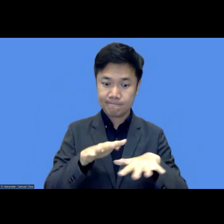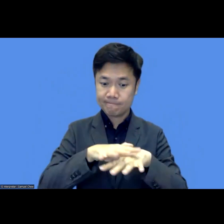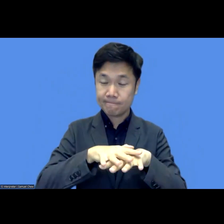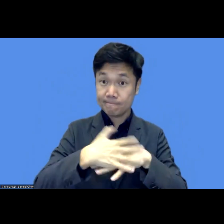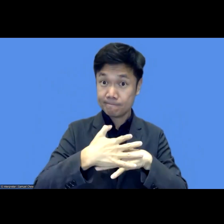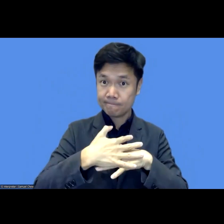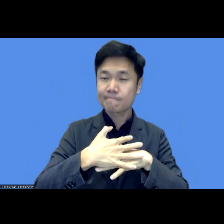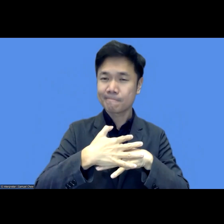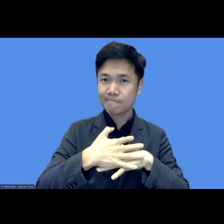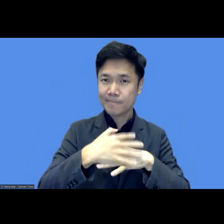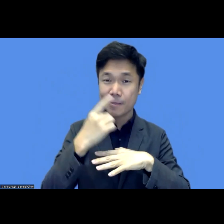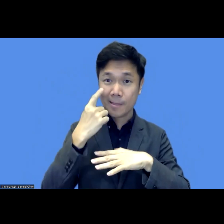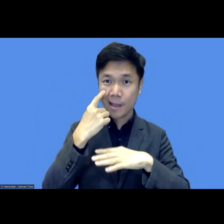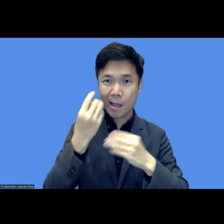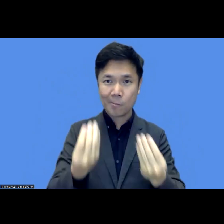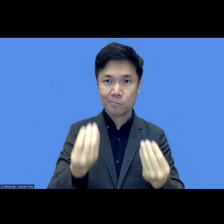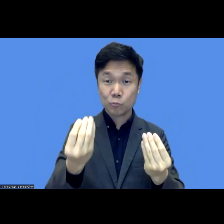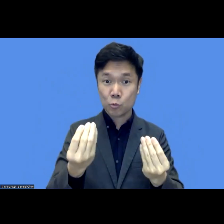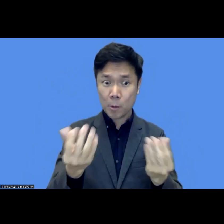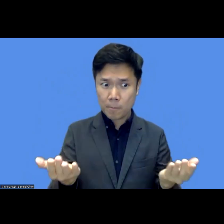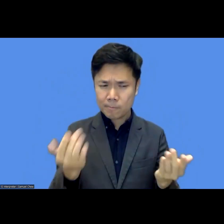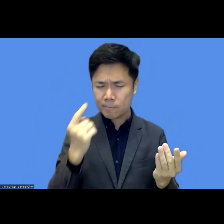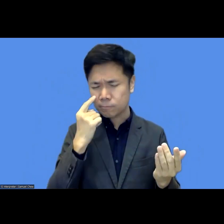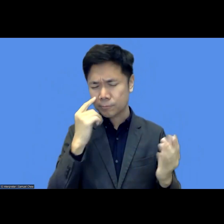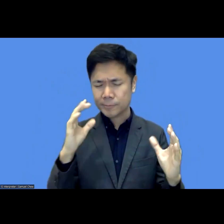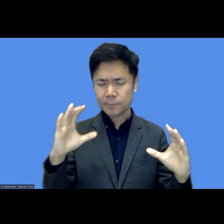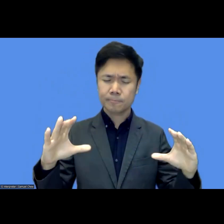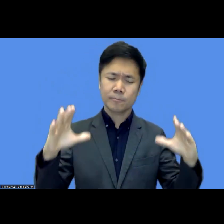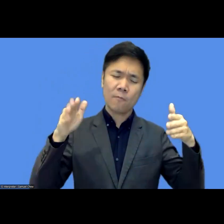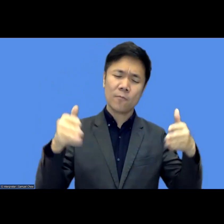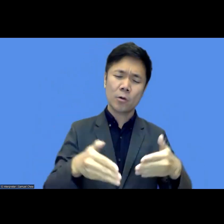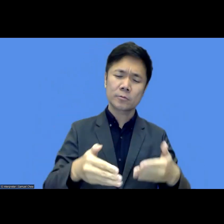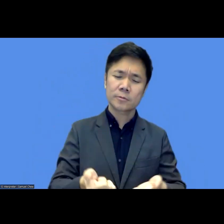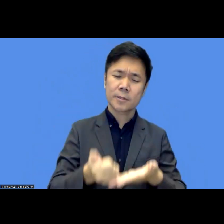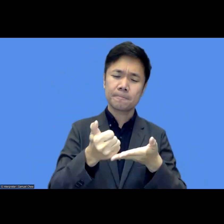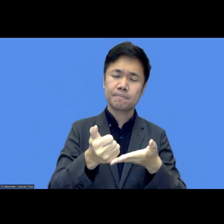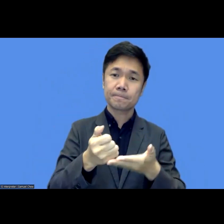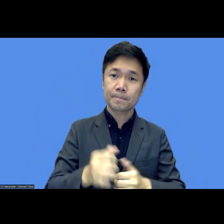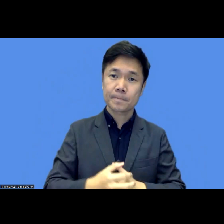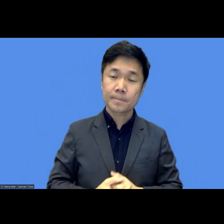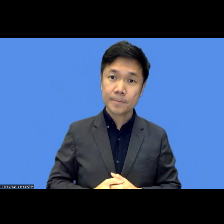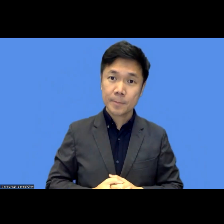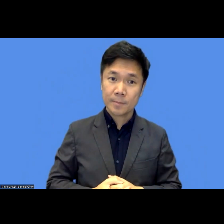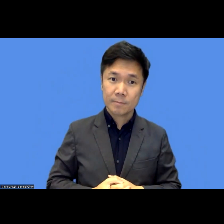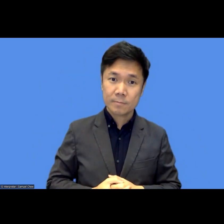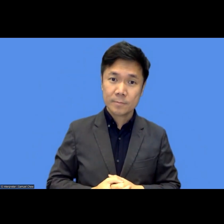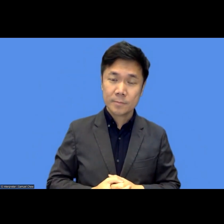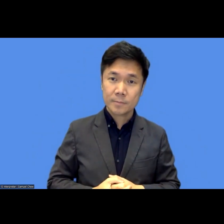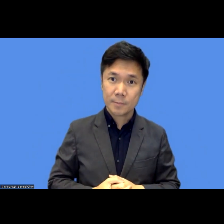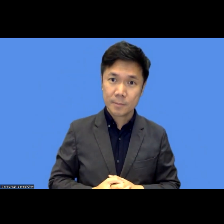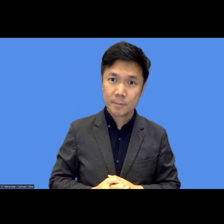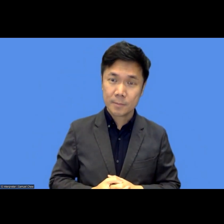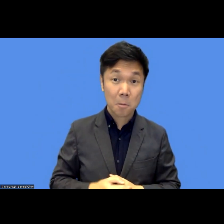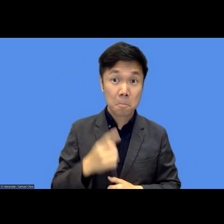Es algo que deberíamos fortalecer. Algunos de los problemas que sí hemos visto es que muchos